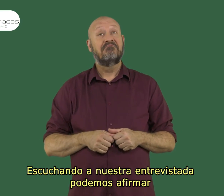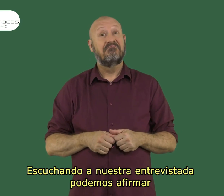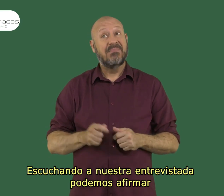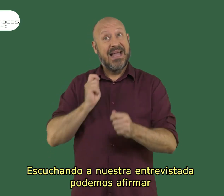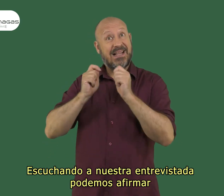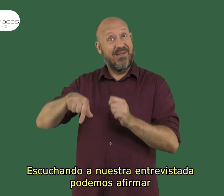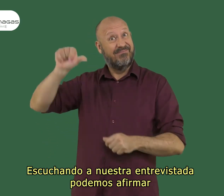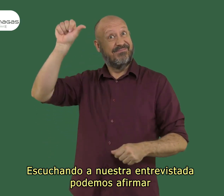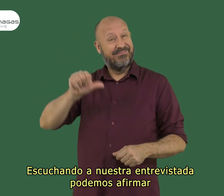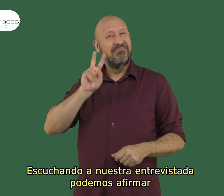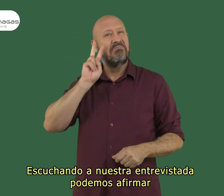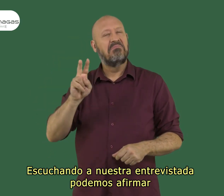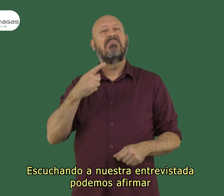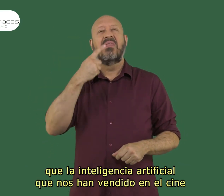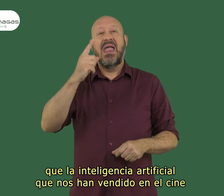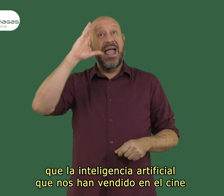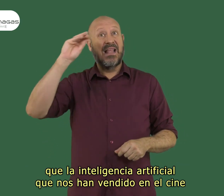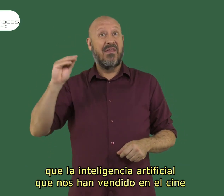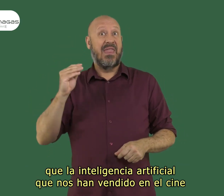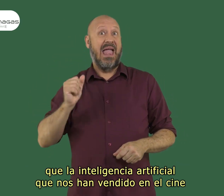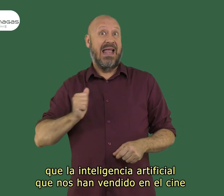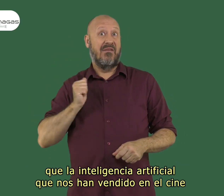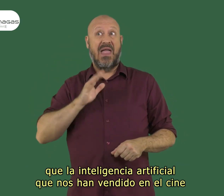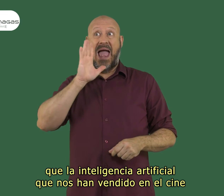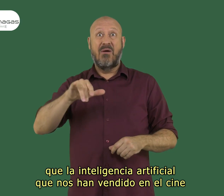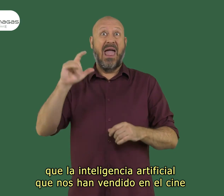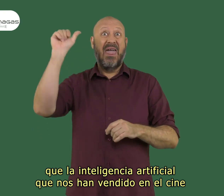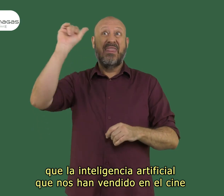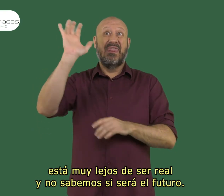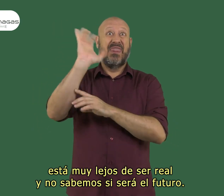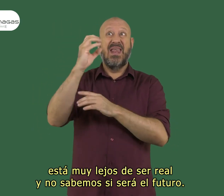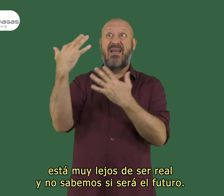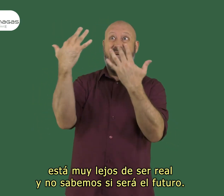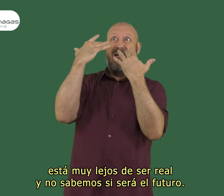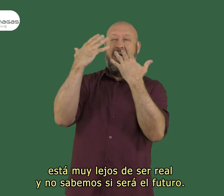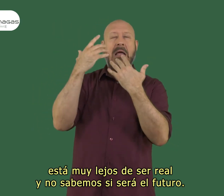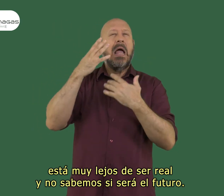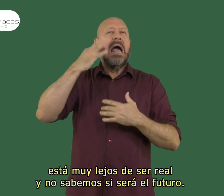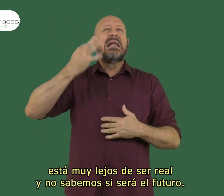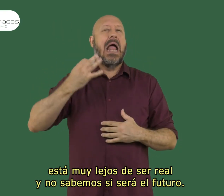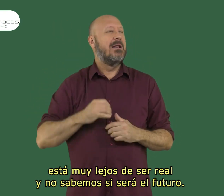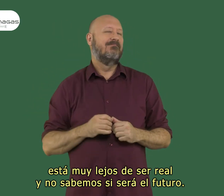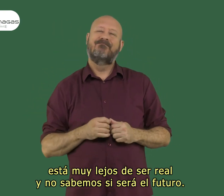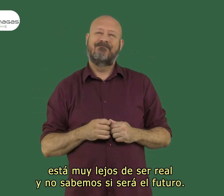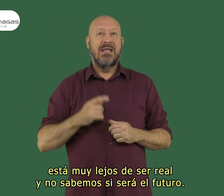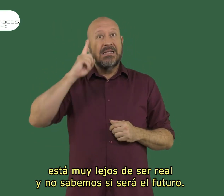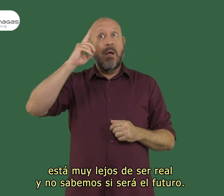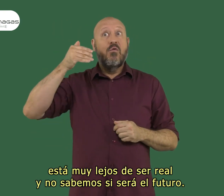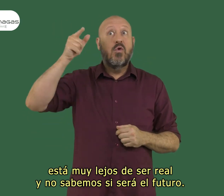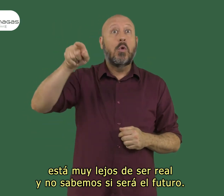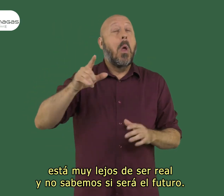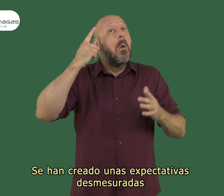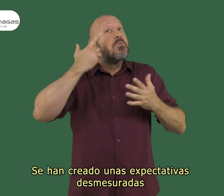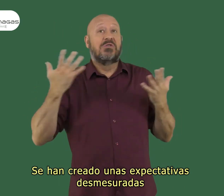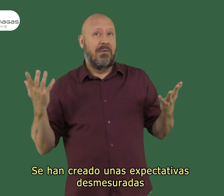Escuchando a nuestra entrevistada, podemos afirmar que la inteligencia artificial que nos han vendido en el cine está muy lejos de ser real y no sabemos si será el